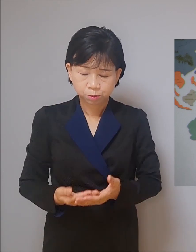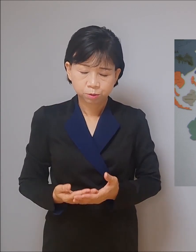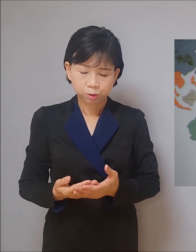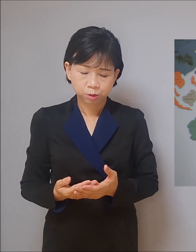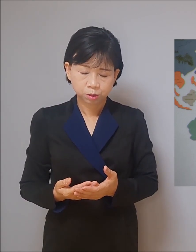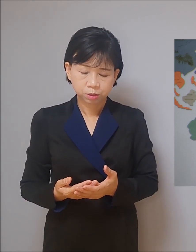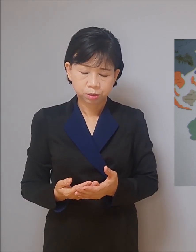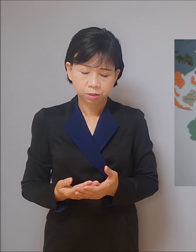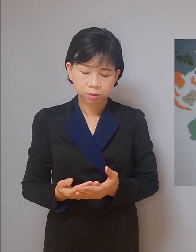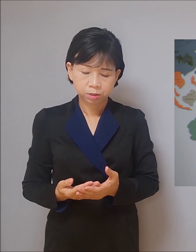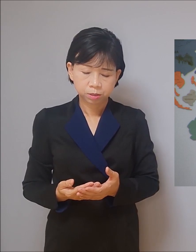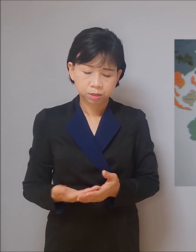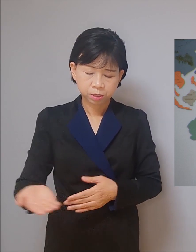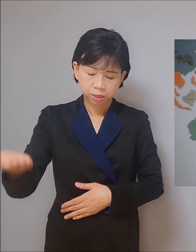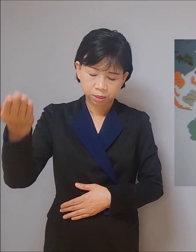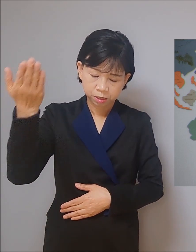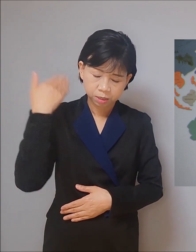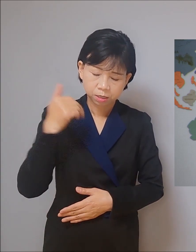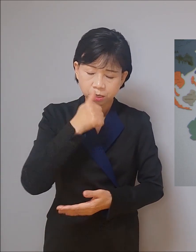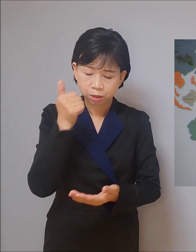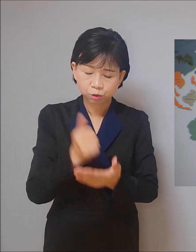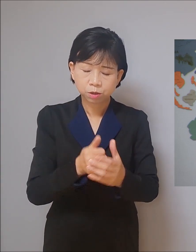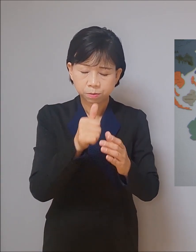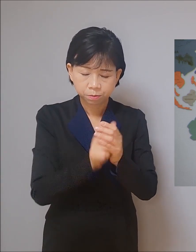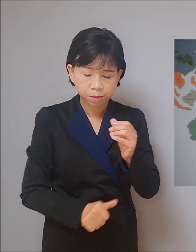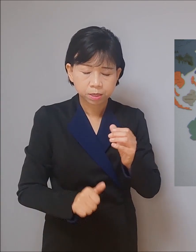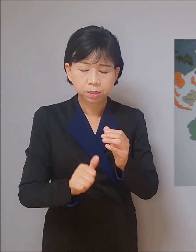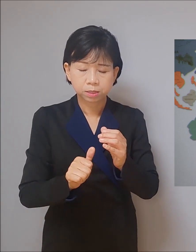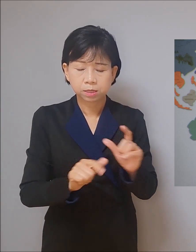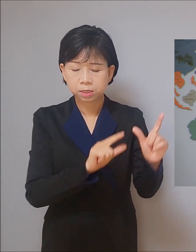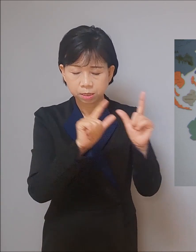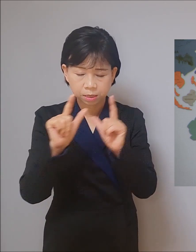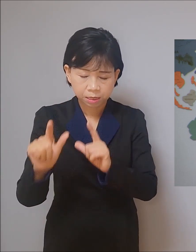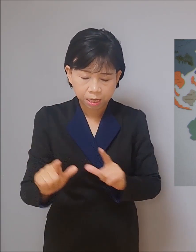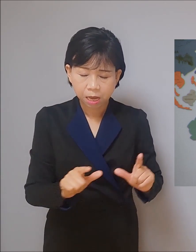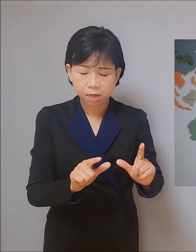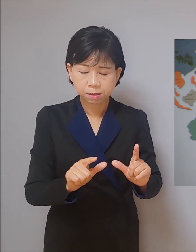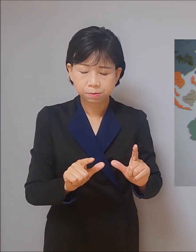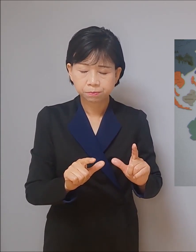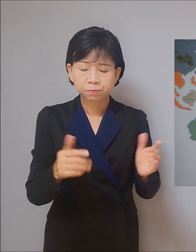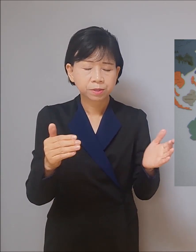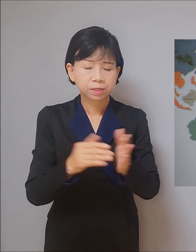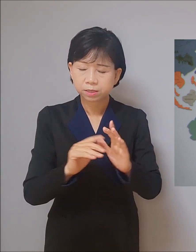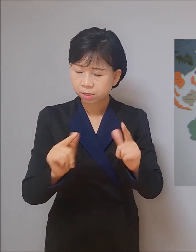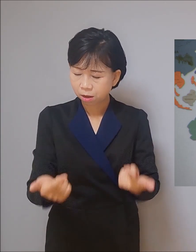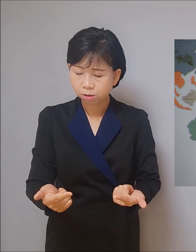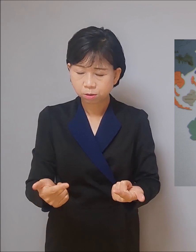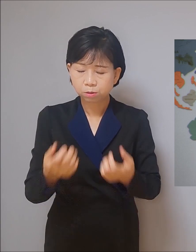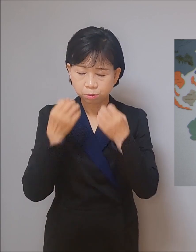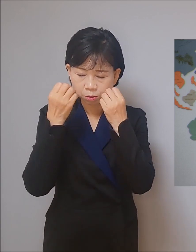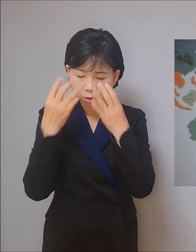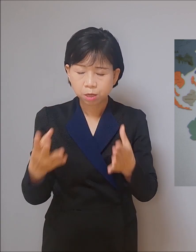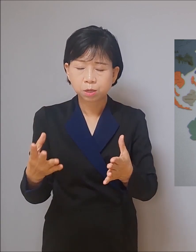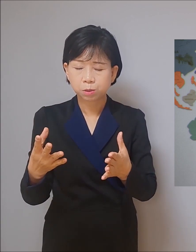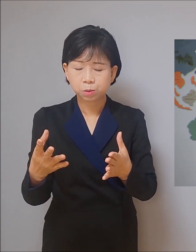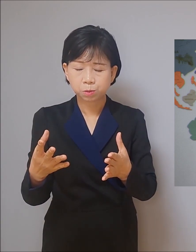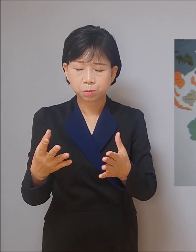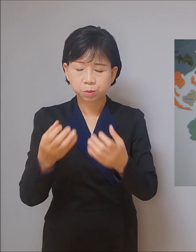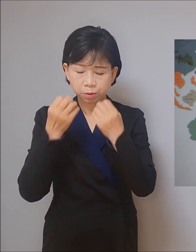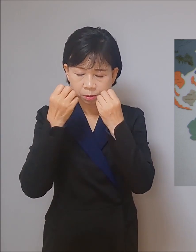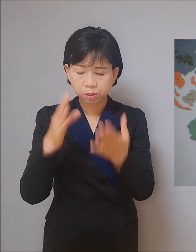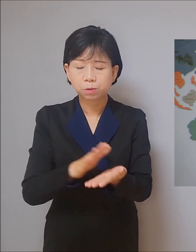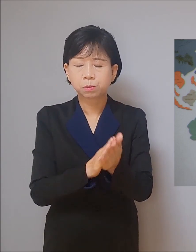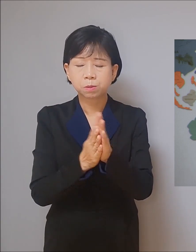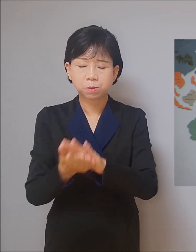주셔서 이전에 죄에 빠진 인생으로 살아가는 게 우리의 인생이 끝이 아니라 새로운 피조물 새 것이